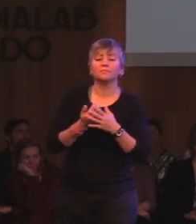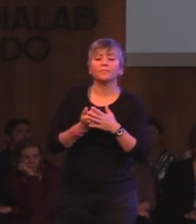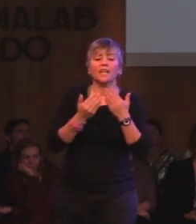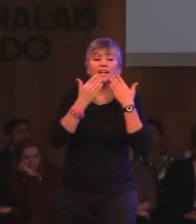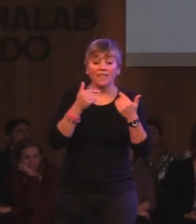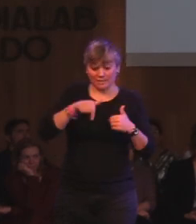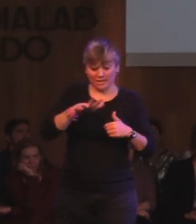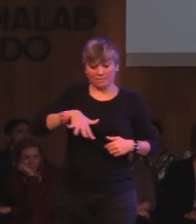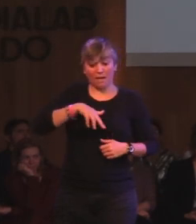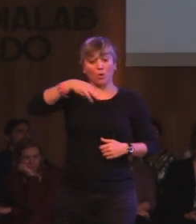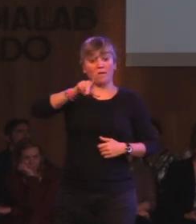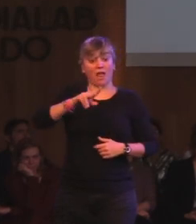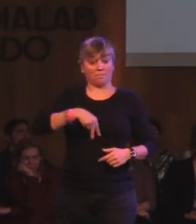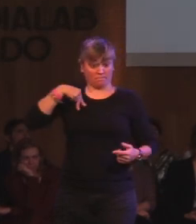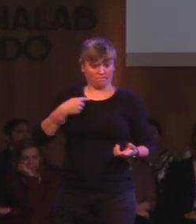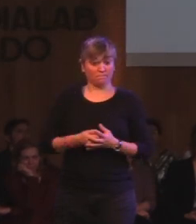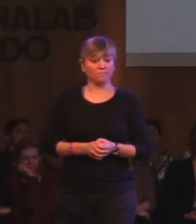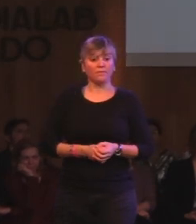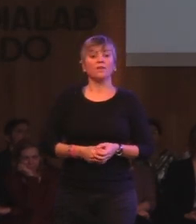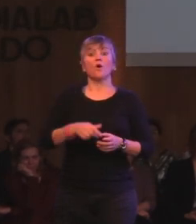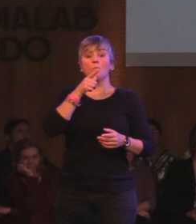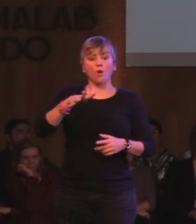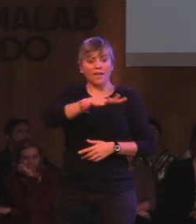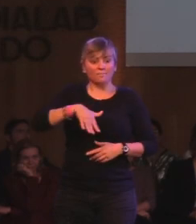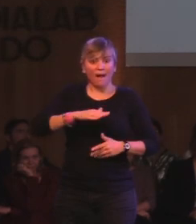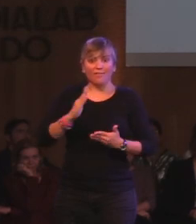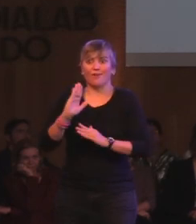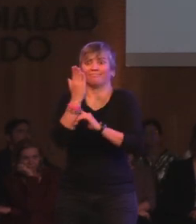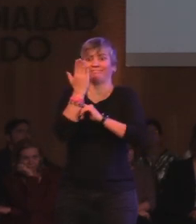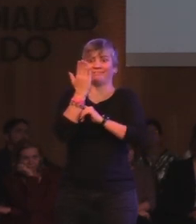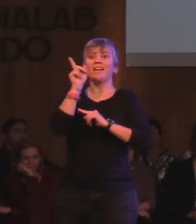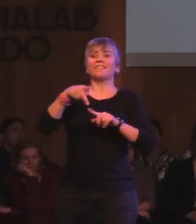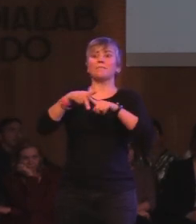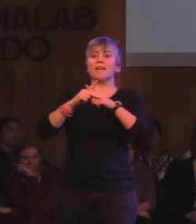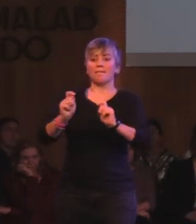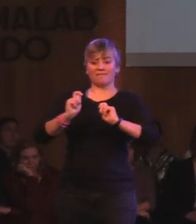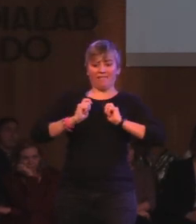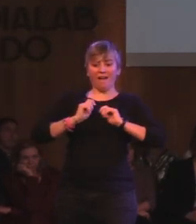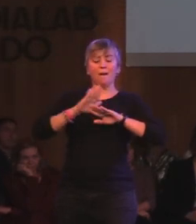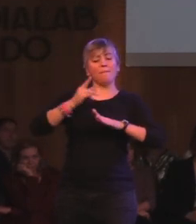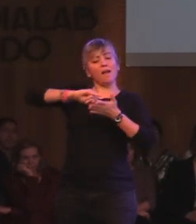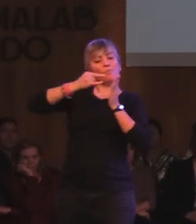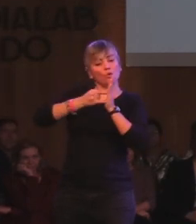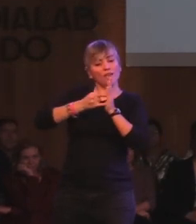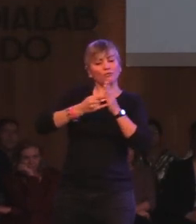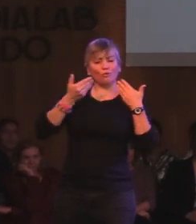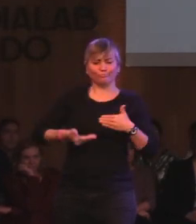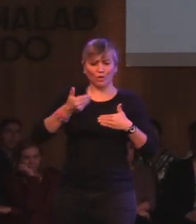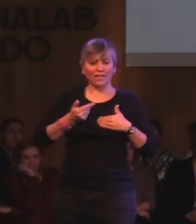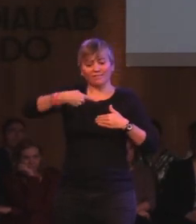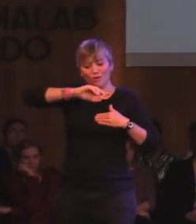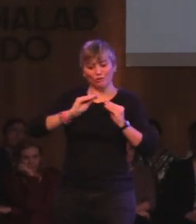a Medialab por ofrecernos el espacio y las herramientas necesarias para poder llevar a cabo este gran